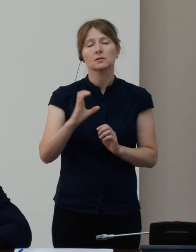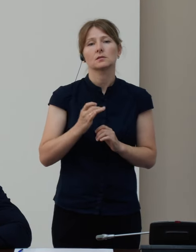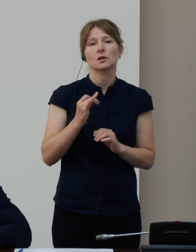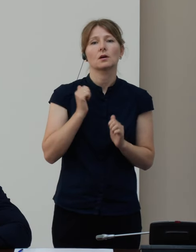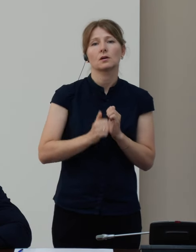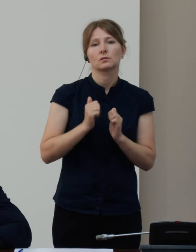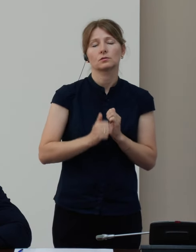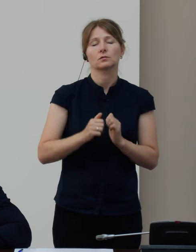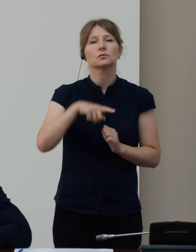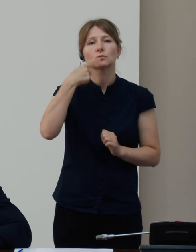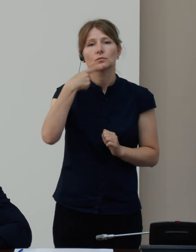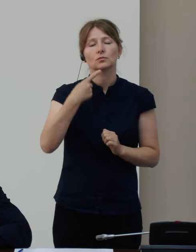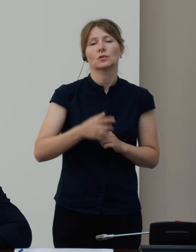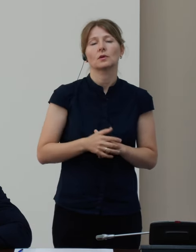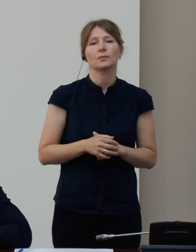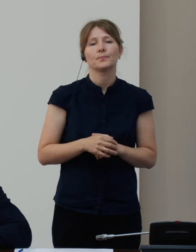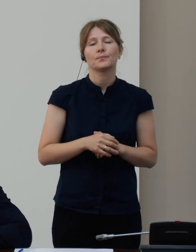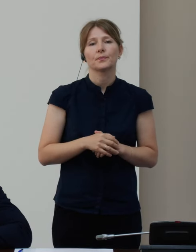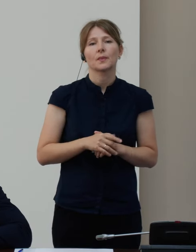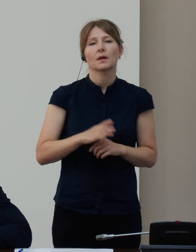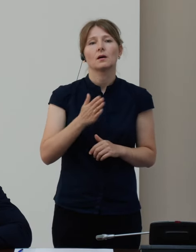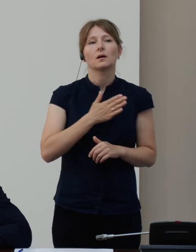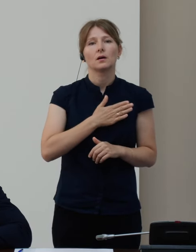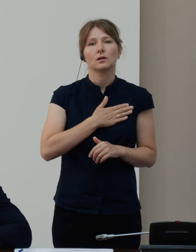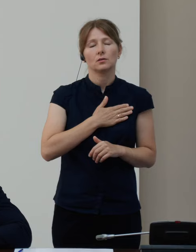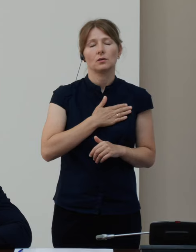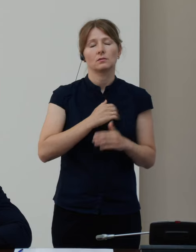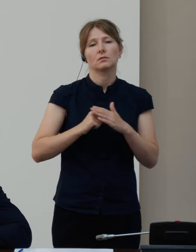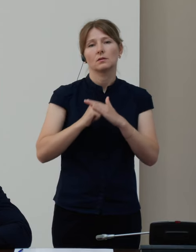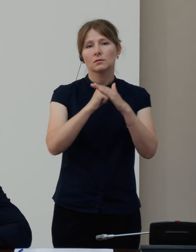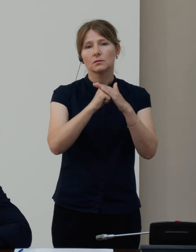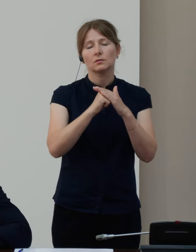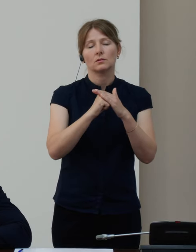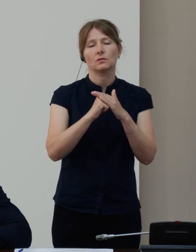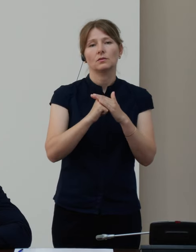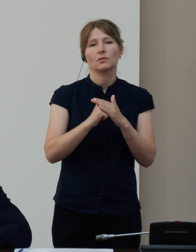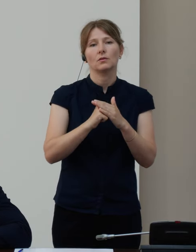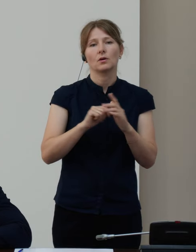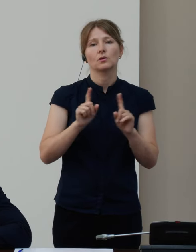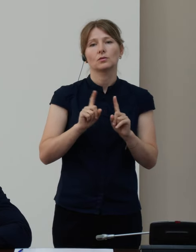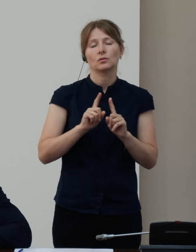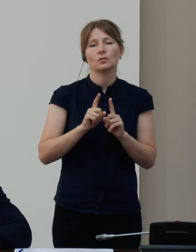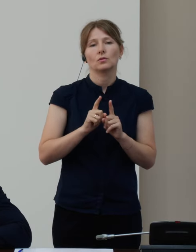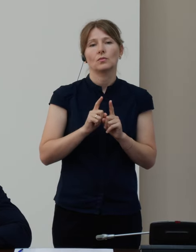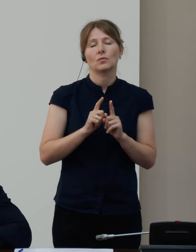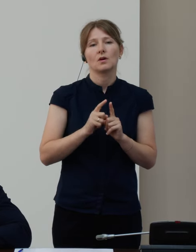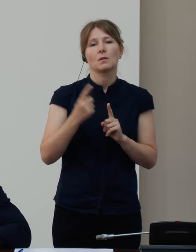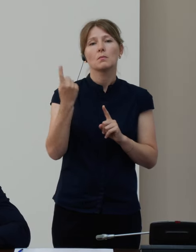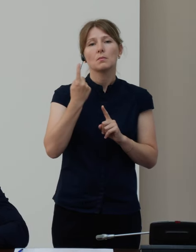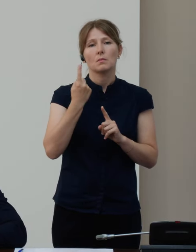ori că miza noastră de bază este să facem investiții în prima